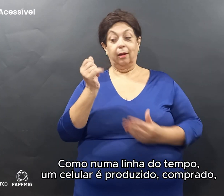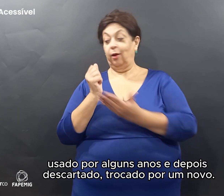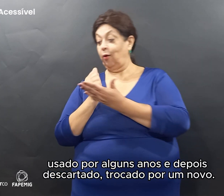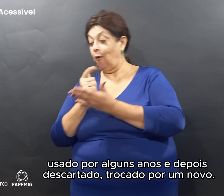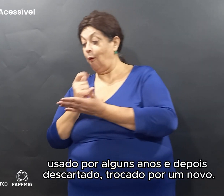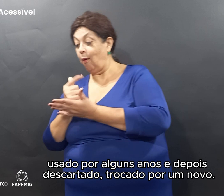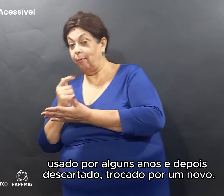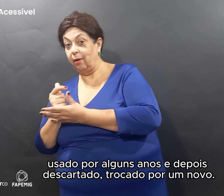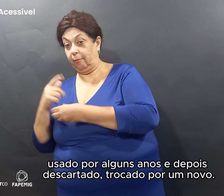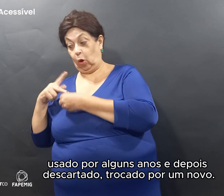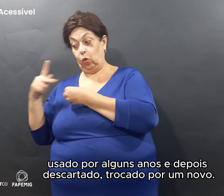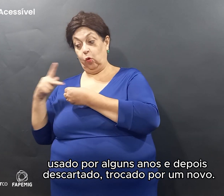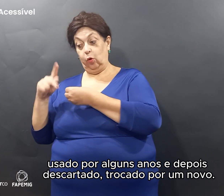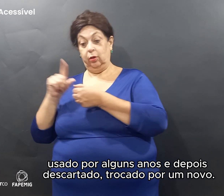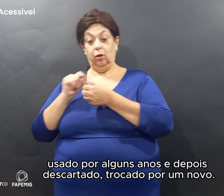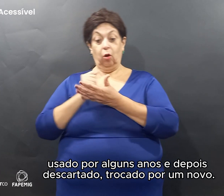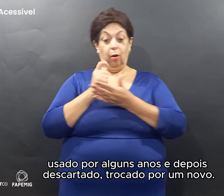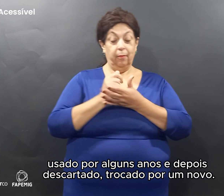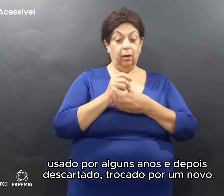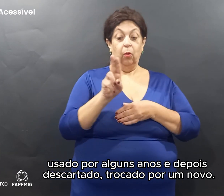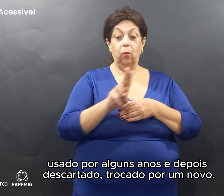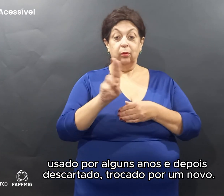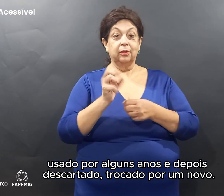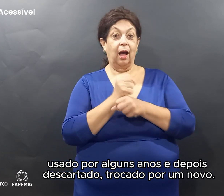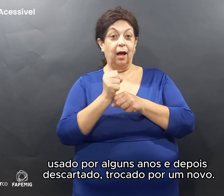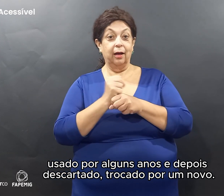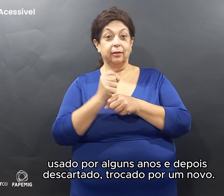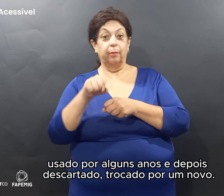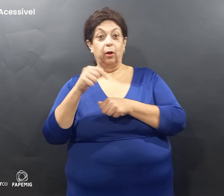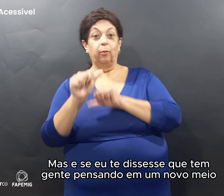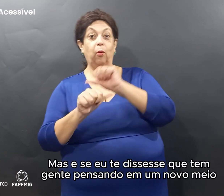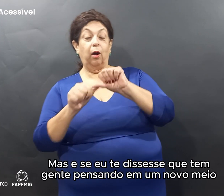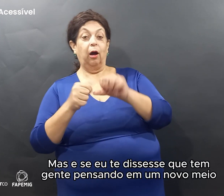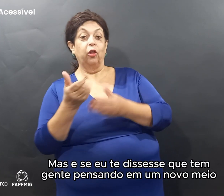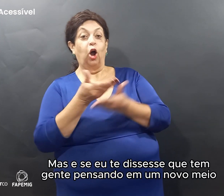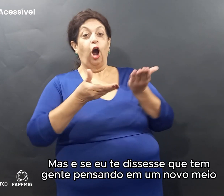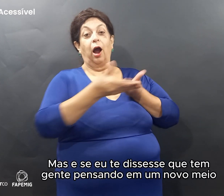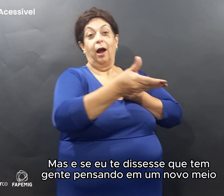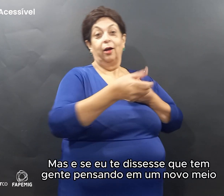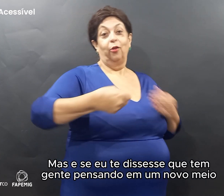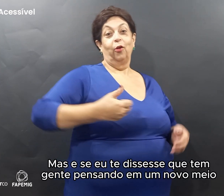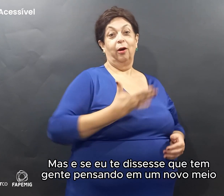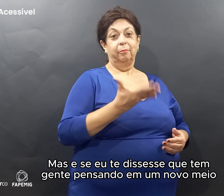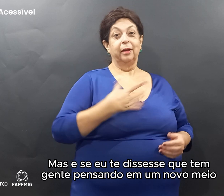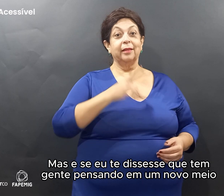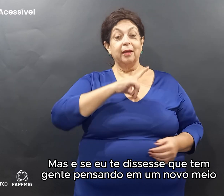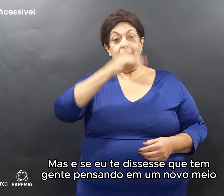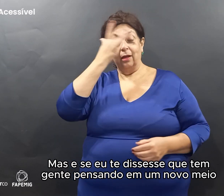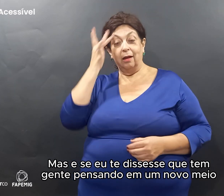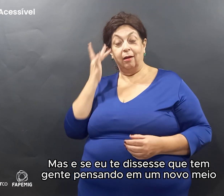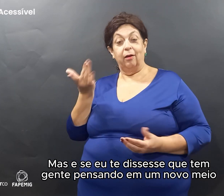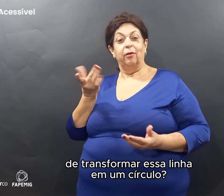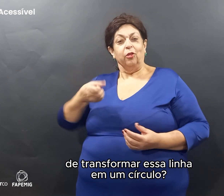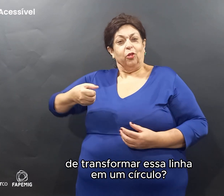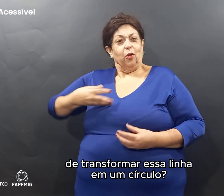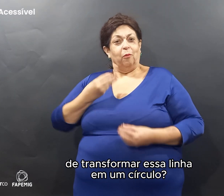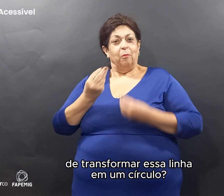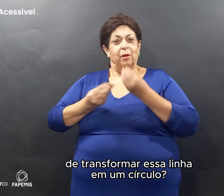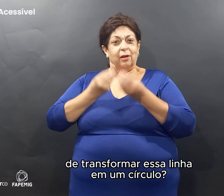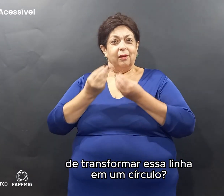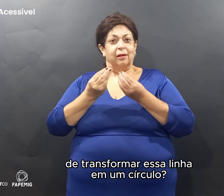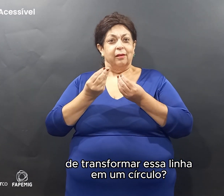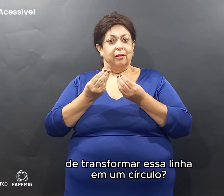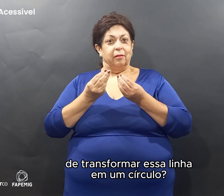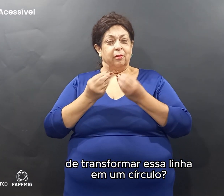comprado, usado por alguns anos e depois descartado, trocado por um novo. Mas e se eu te dissesse que tem gente pensando em um novo meio de transformar